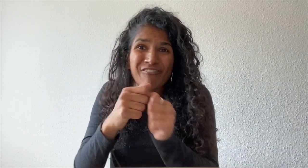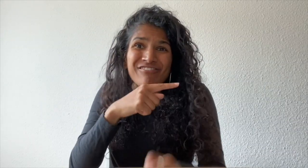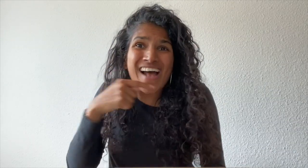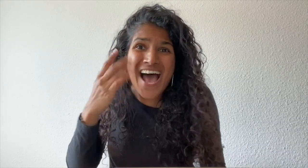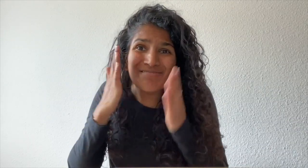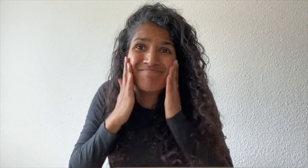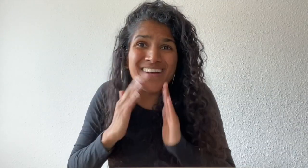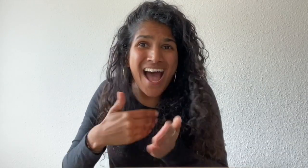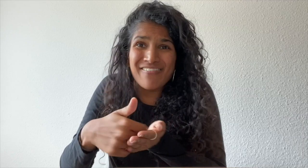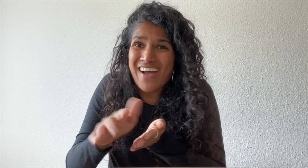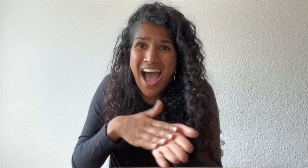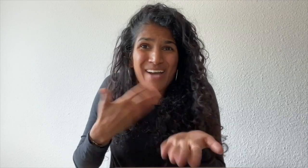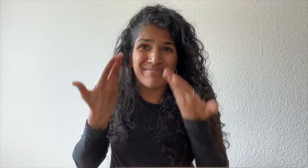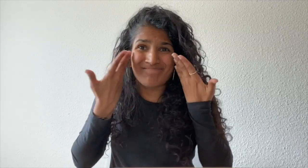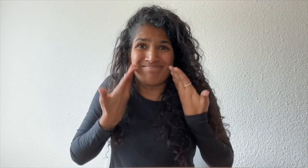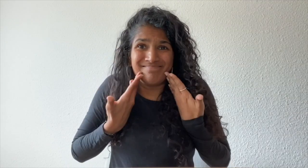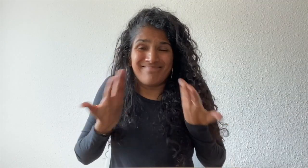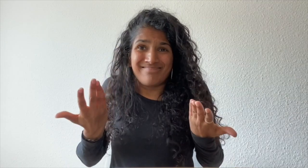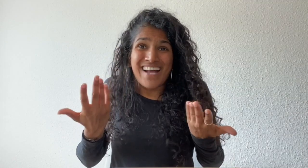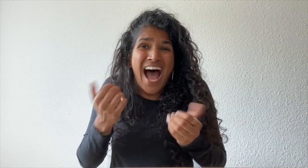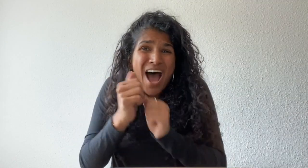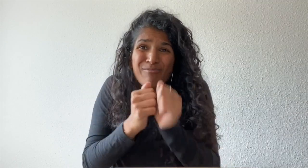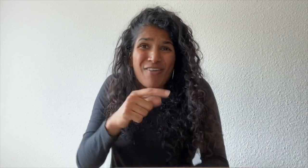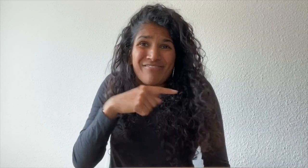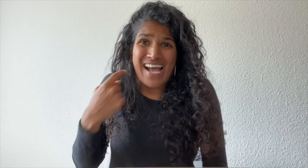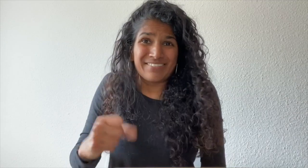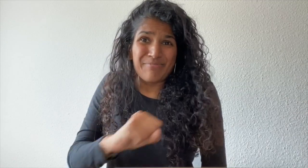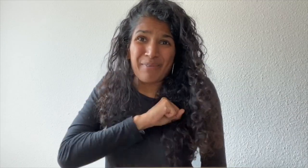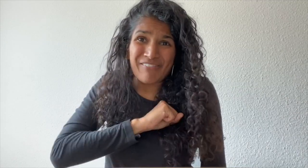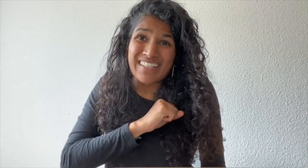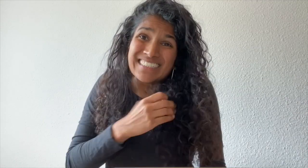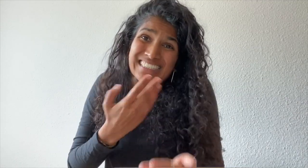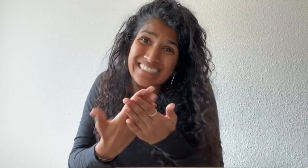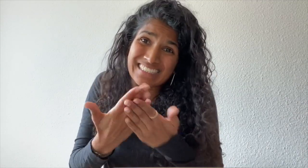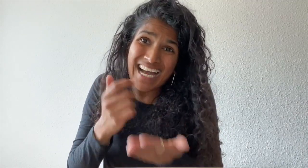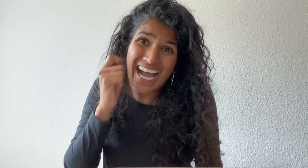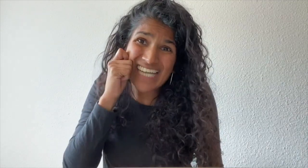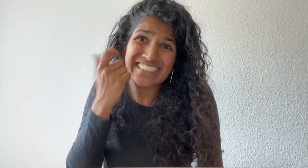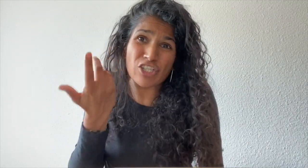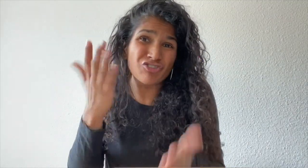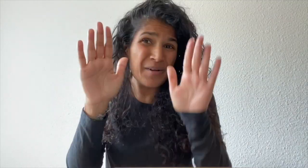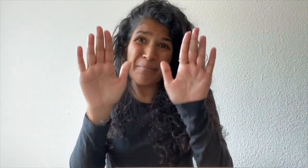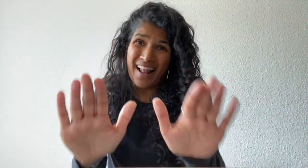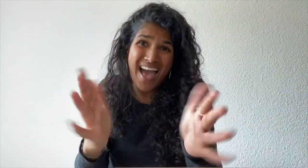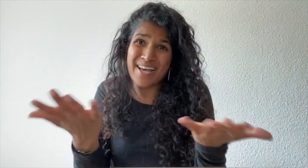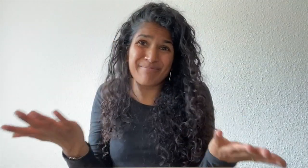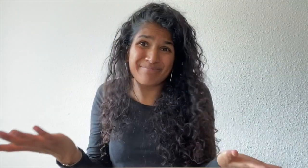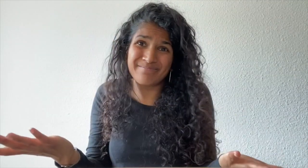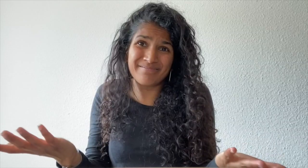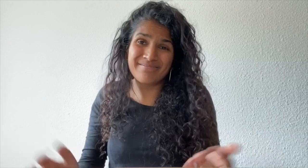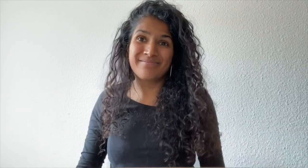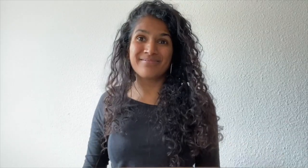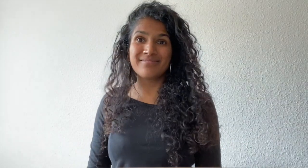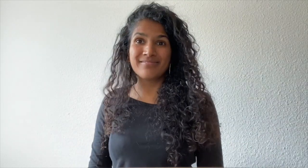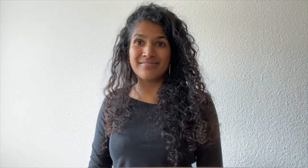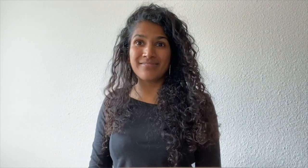so, dass ihr weiße Haut habt und daher ganz ohne eigenes Zutun weiße Privilegien